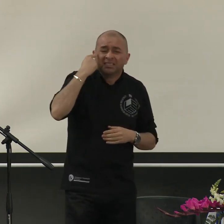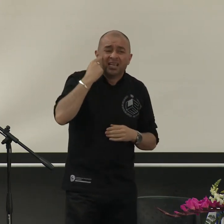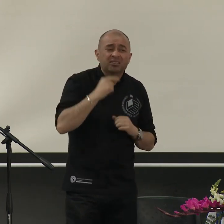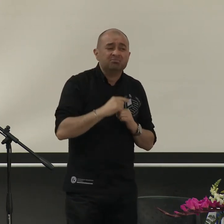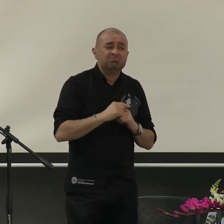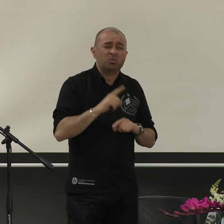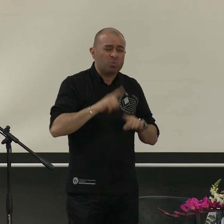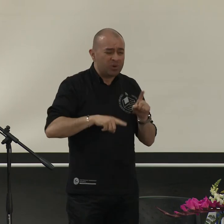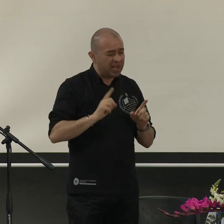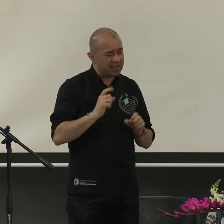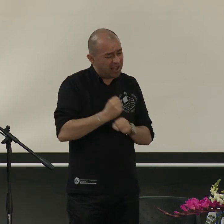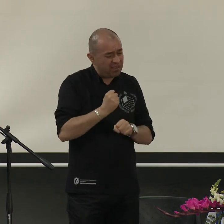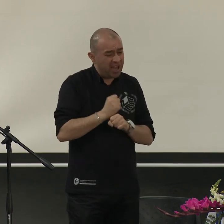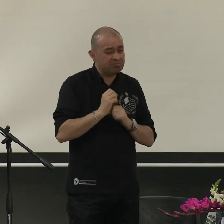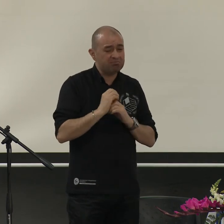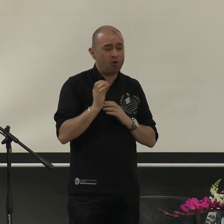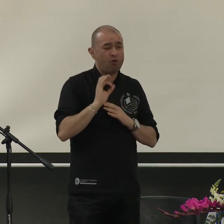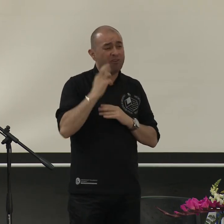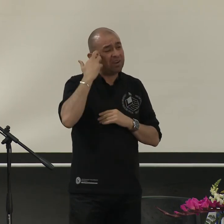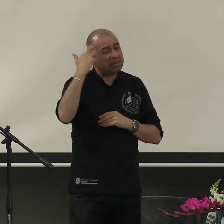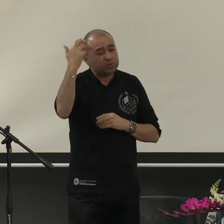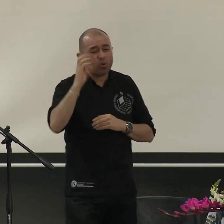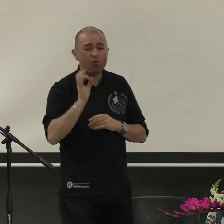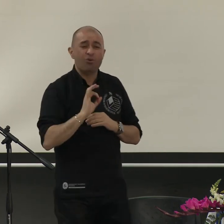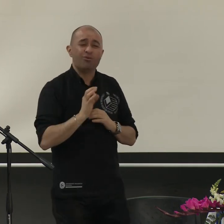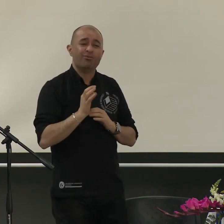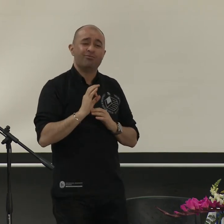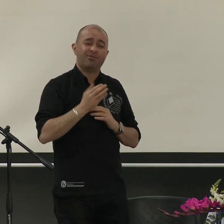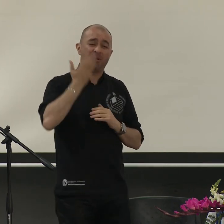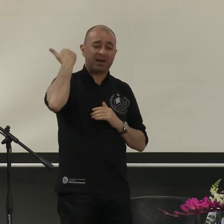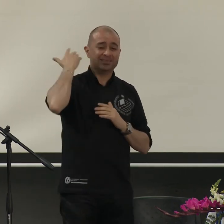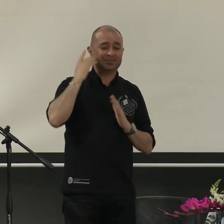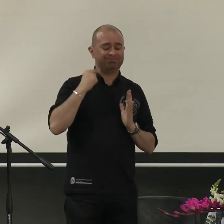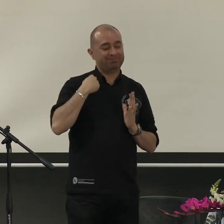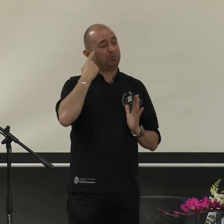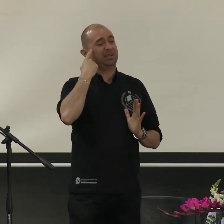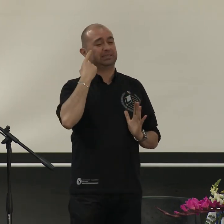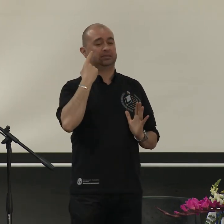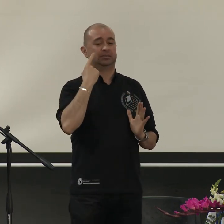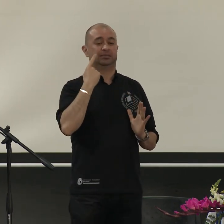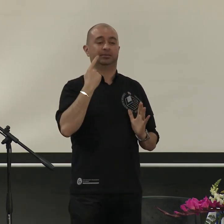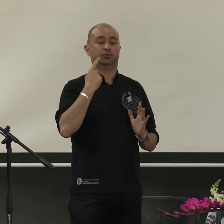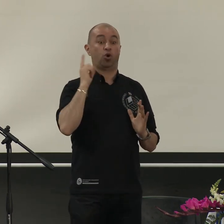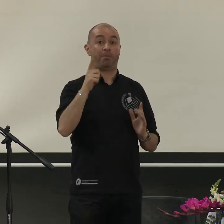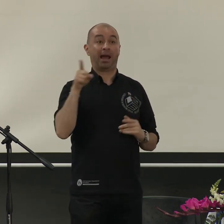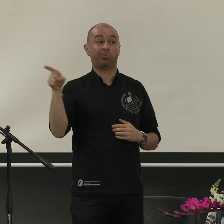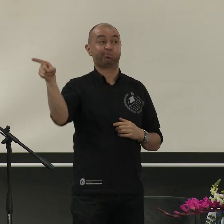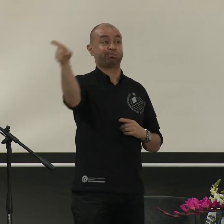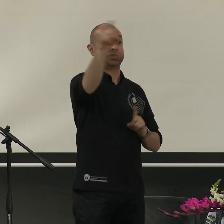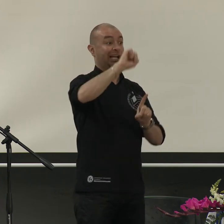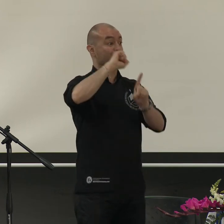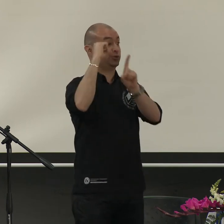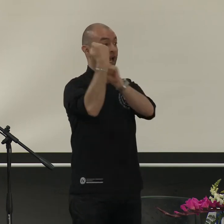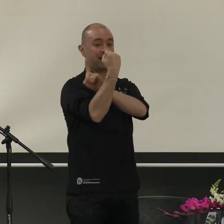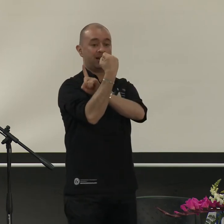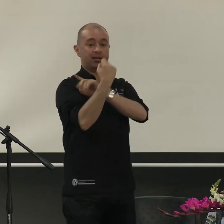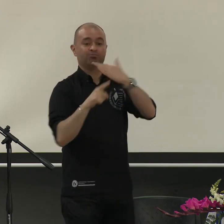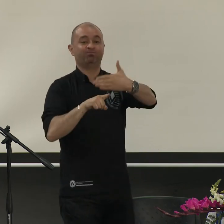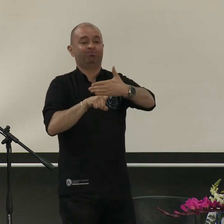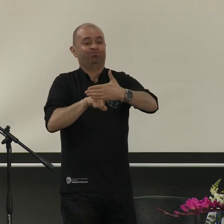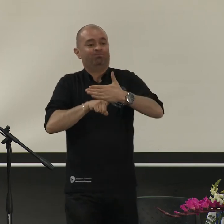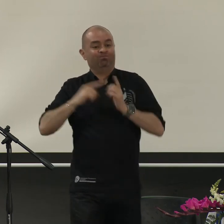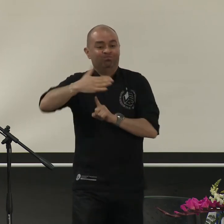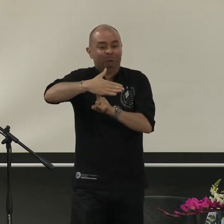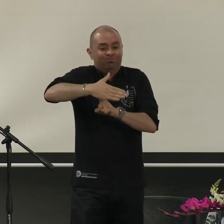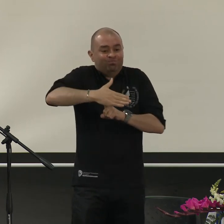quien me ha acompañado en estos años de mi existencia como una persona capaz como una persona que